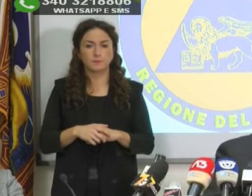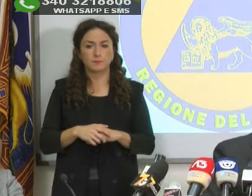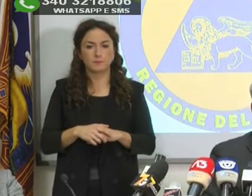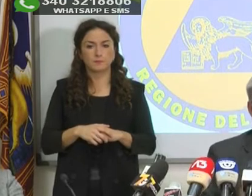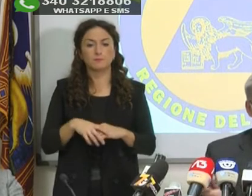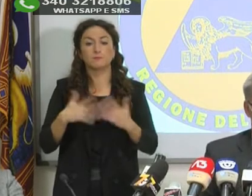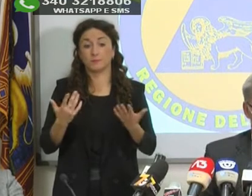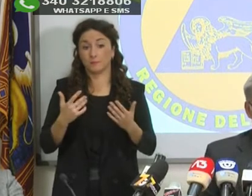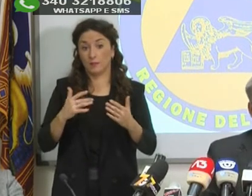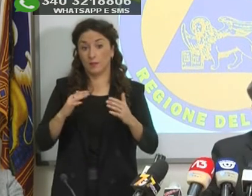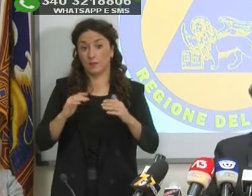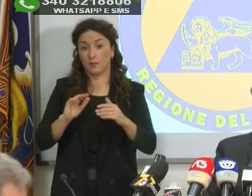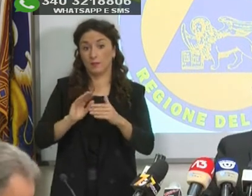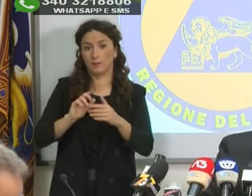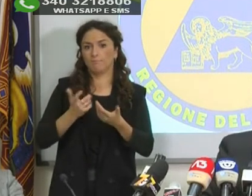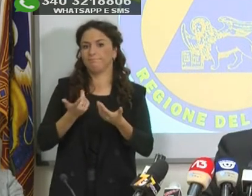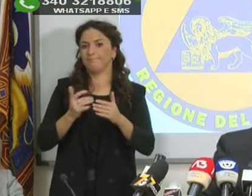che si entri nella fase 3,